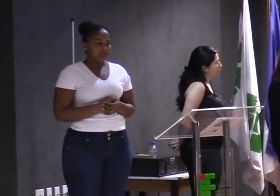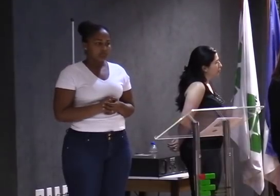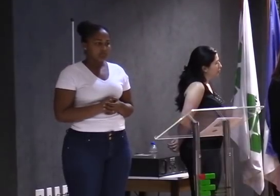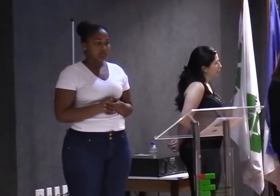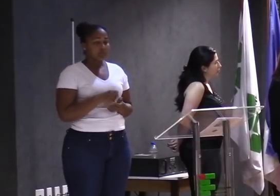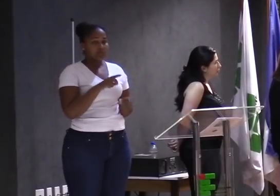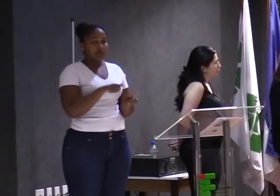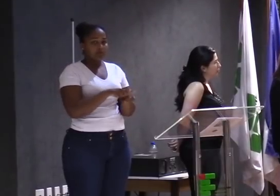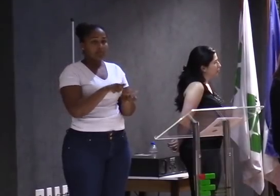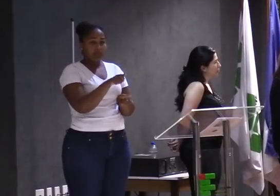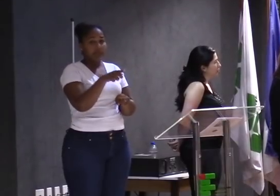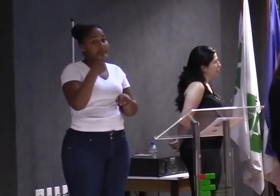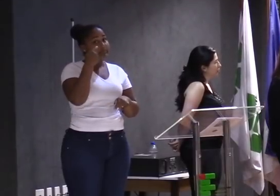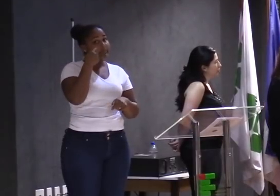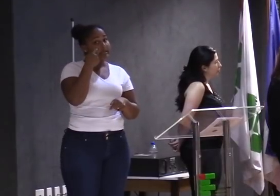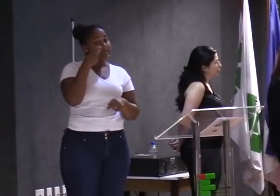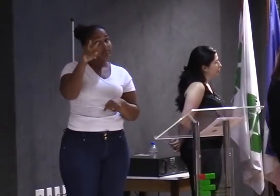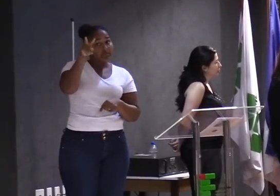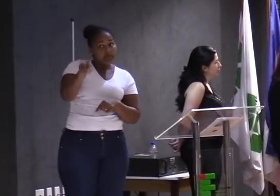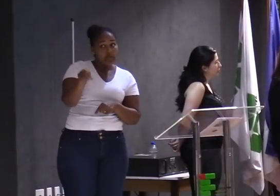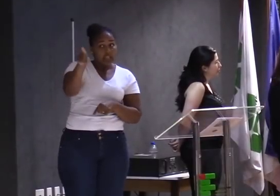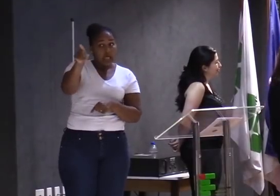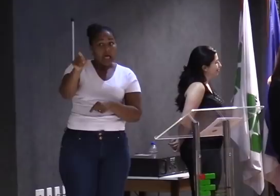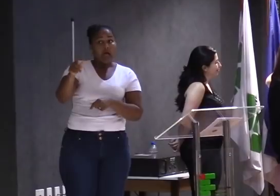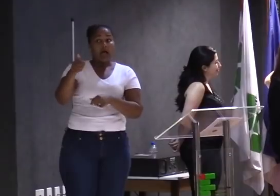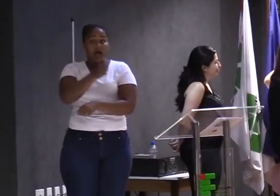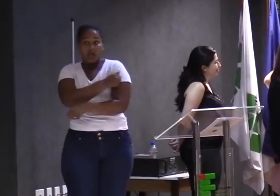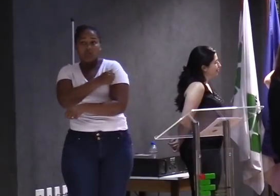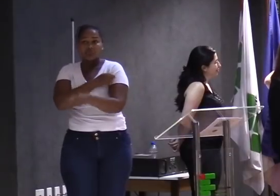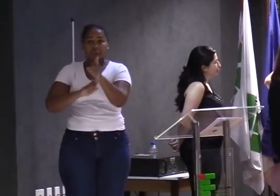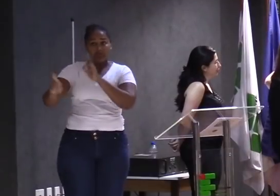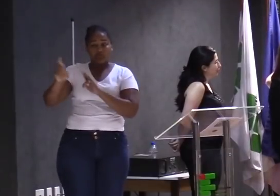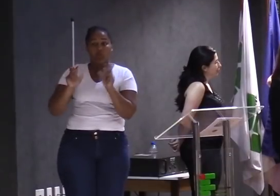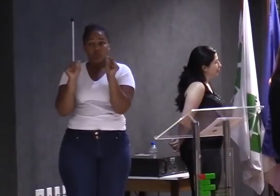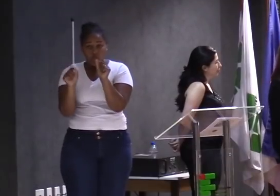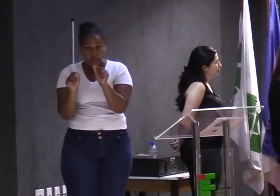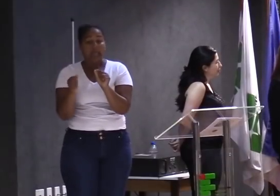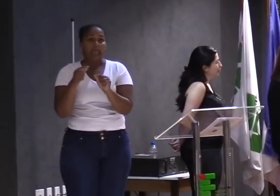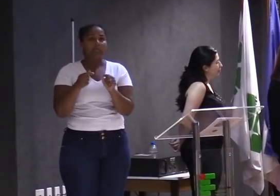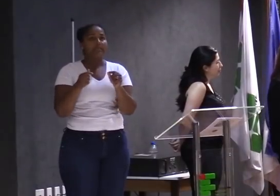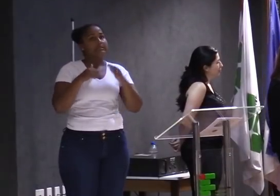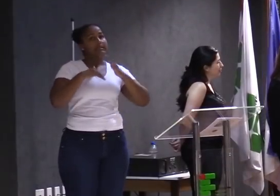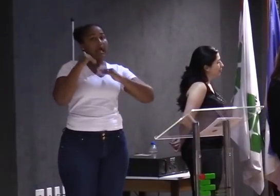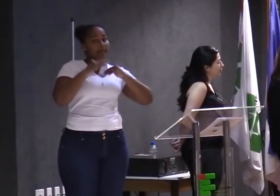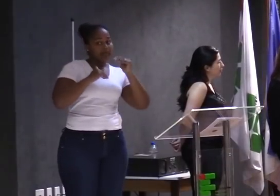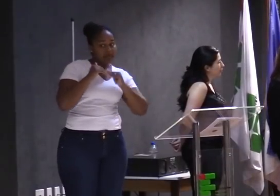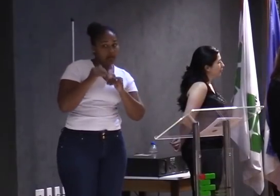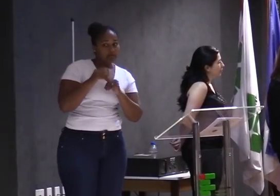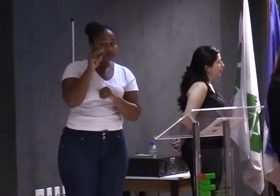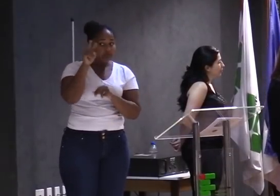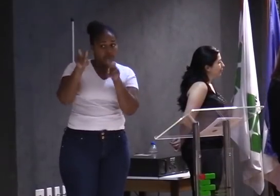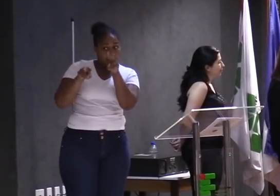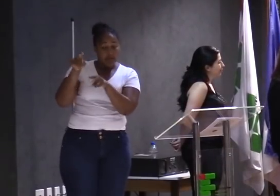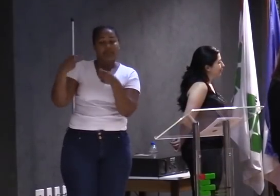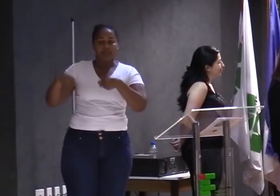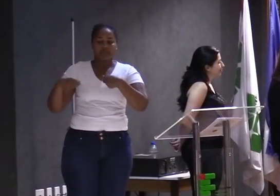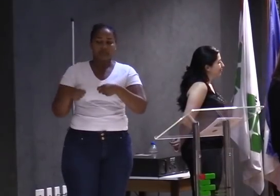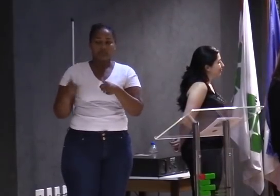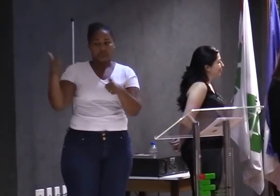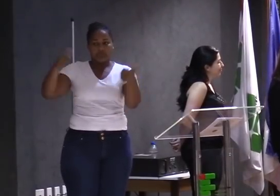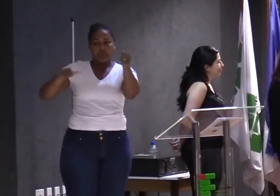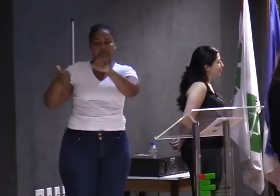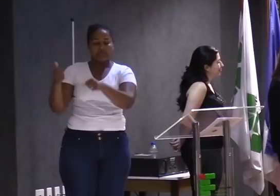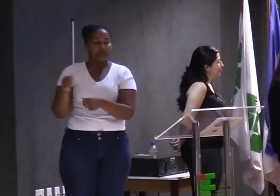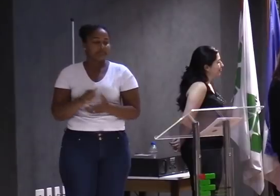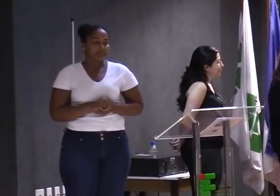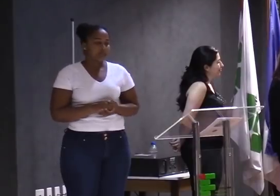tem preço. Só mais um pouquinho de tempo. Eu tive uma experiência muito boa com uma aluna minha de prática profissional, quando eu cheguei lá. Ela disse assim,